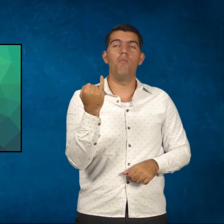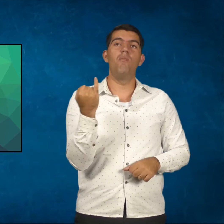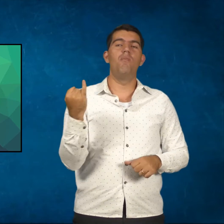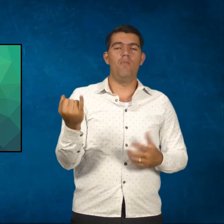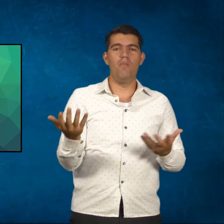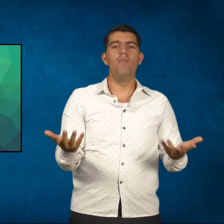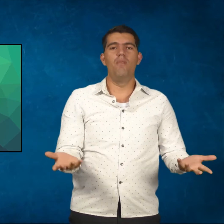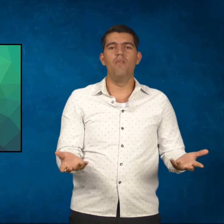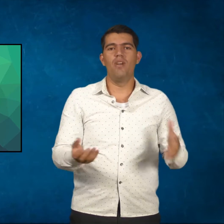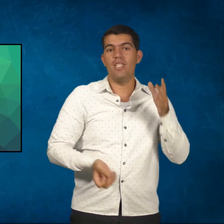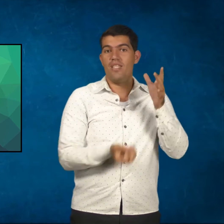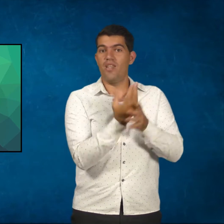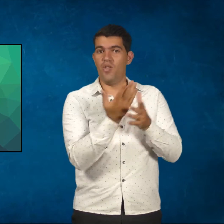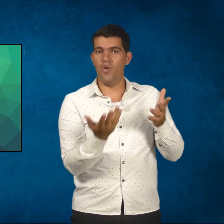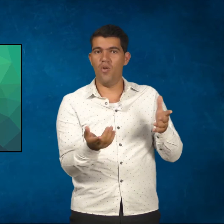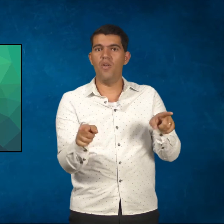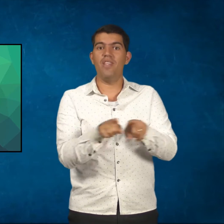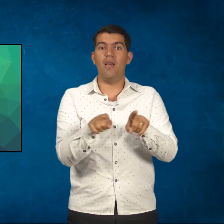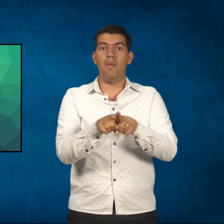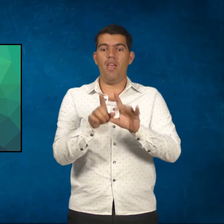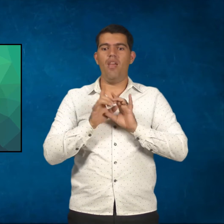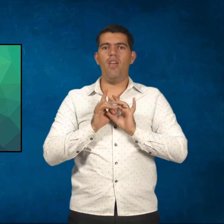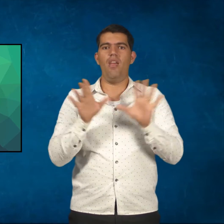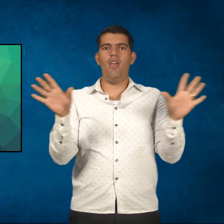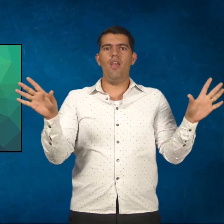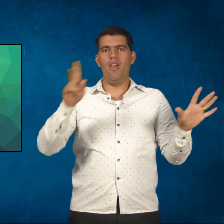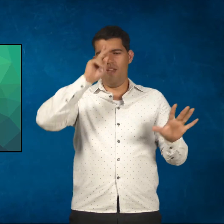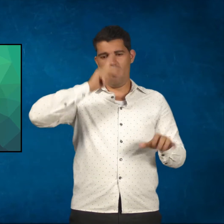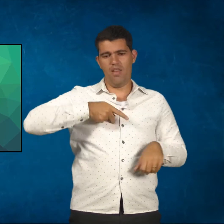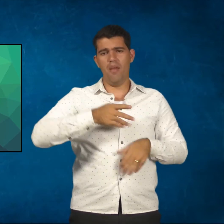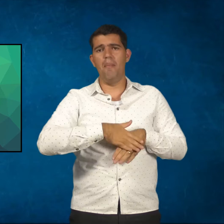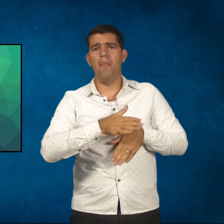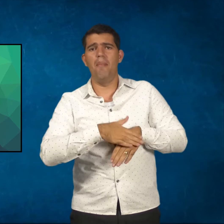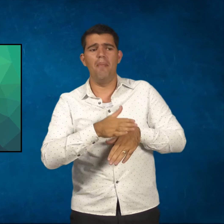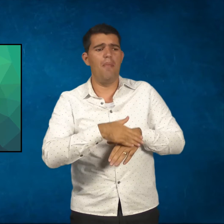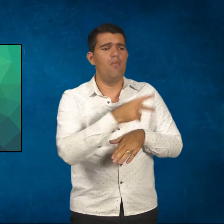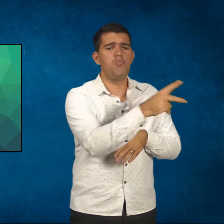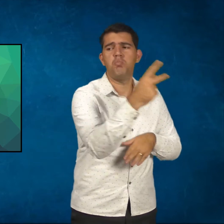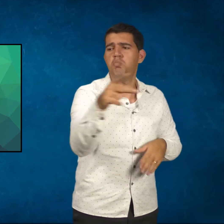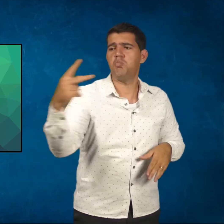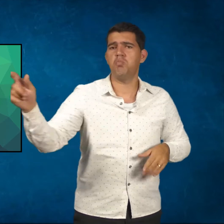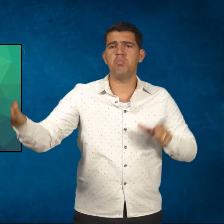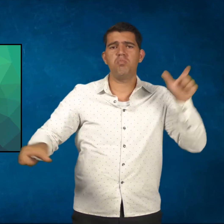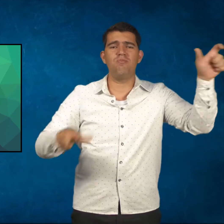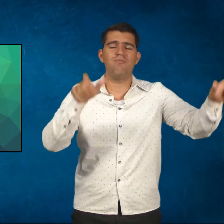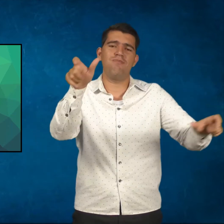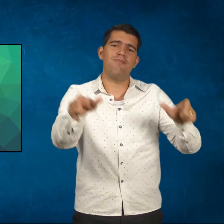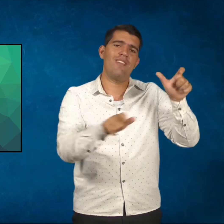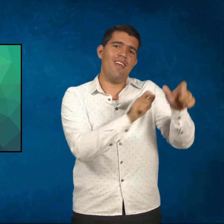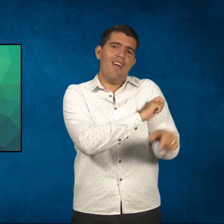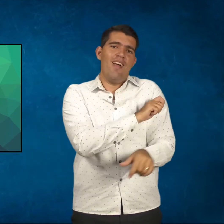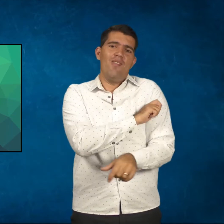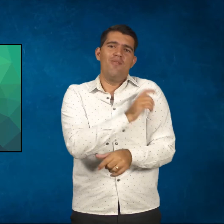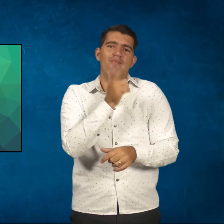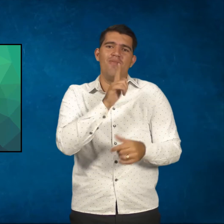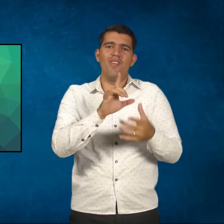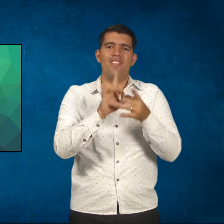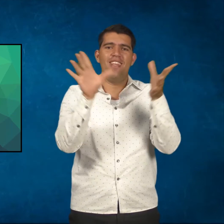seu potencial emancipatório para milhares de estudantes espalhados por todo o território